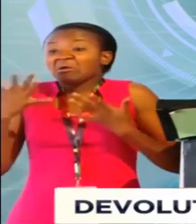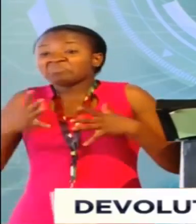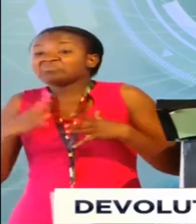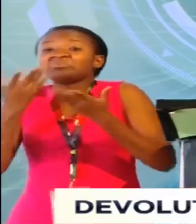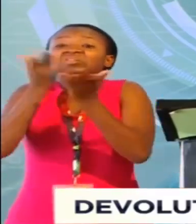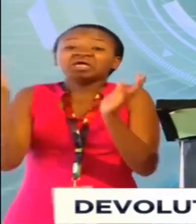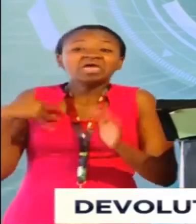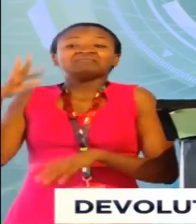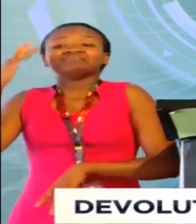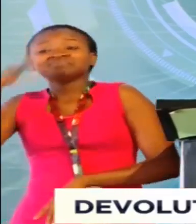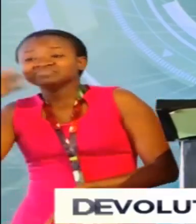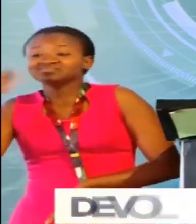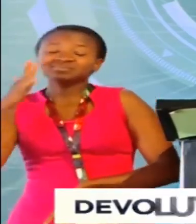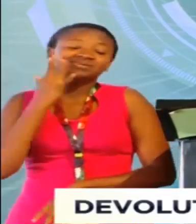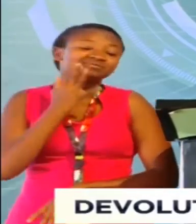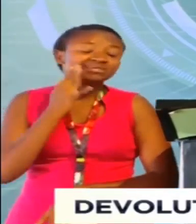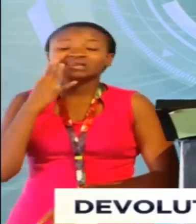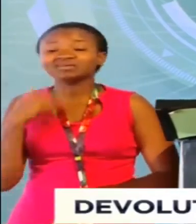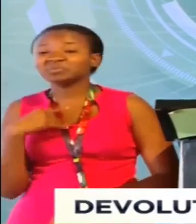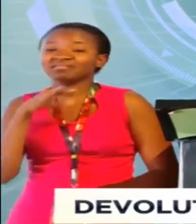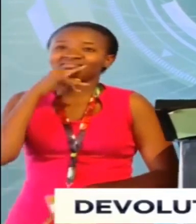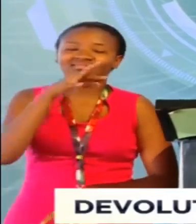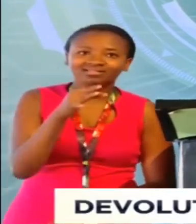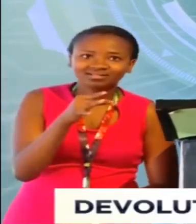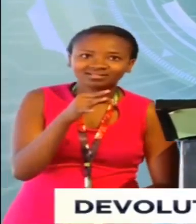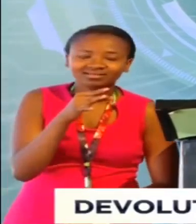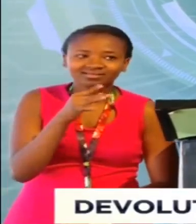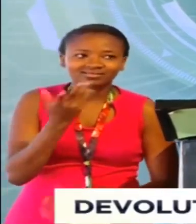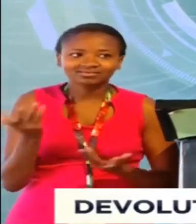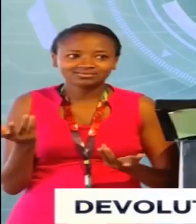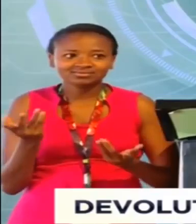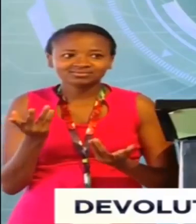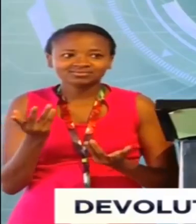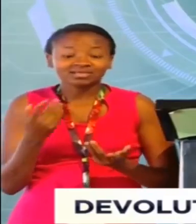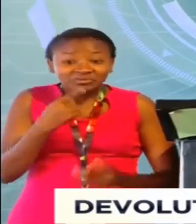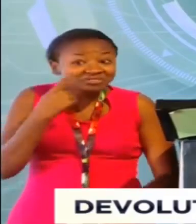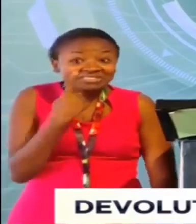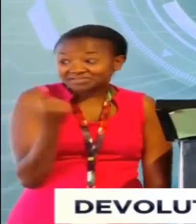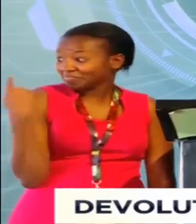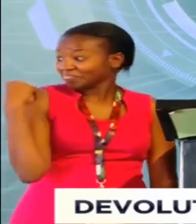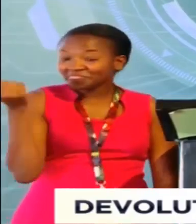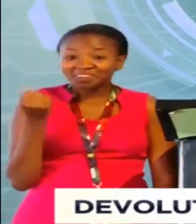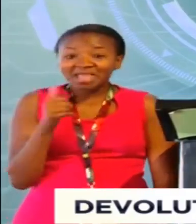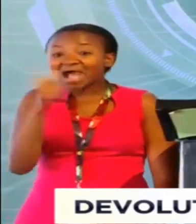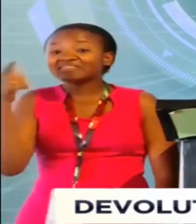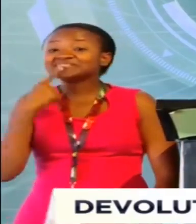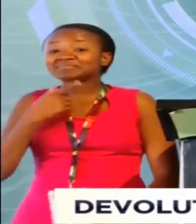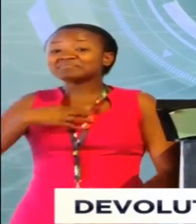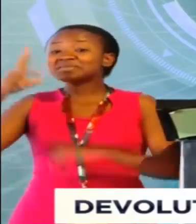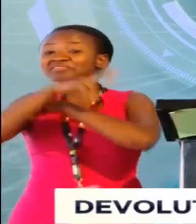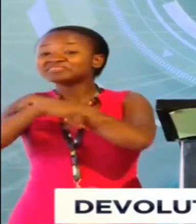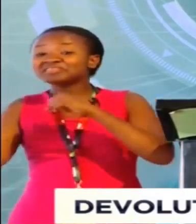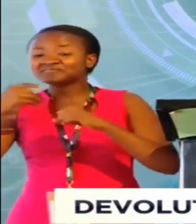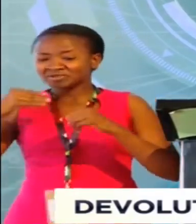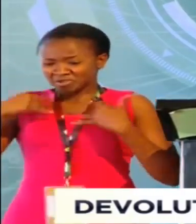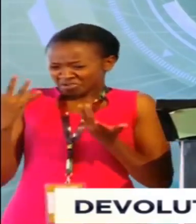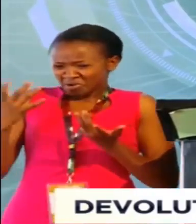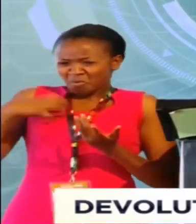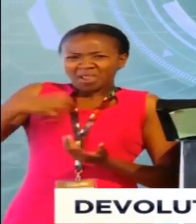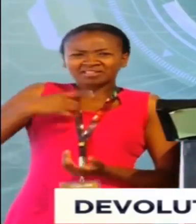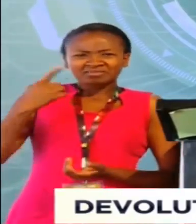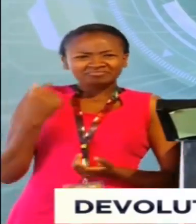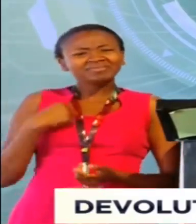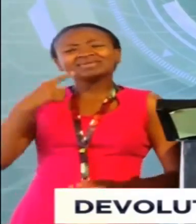mtu kila siku unaongea. Niliona mwingine akisema sijui nimeiba mali ya nani. Mimi